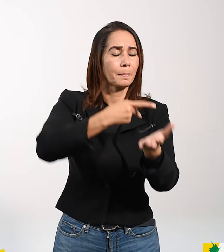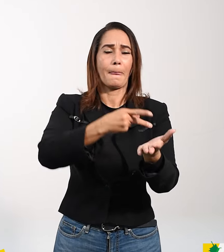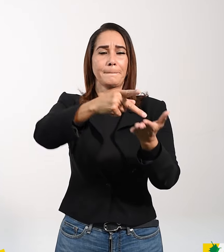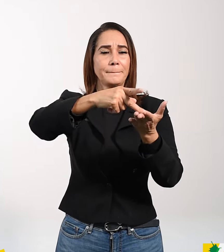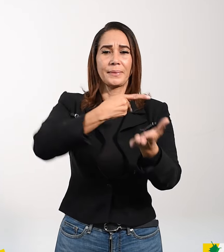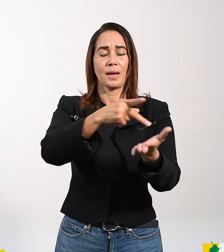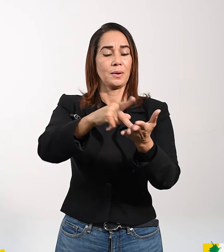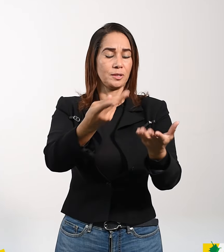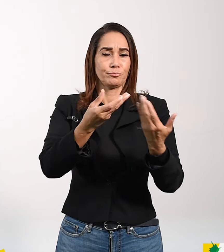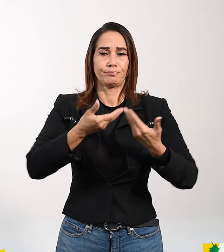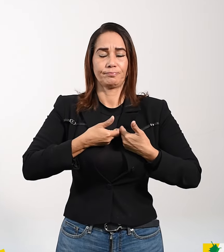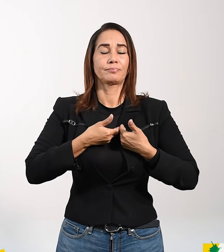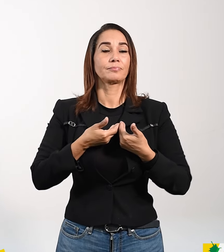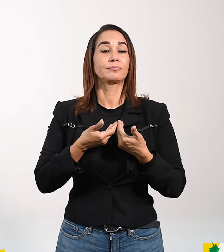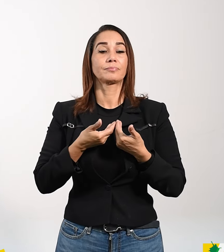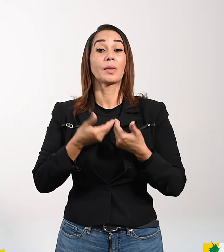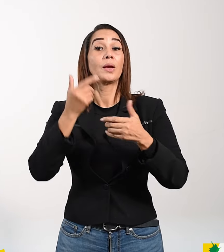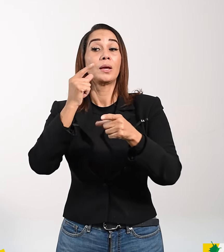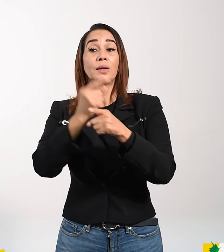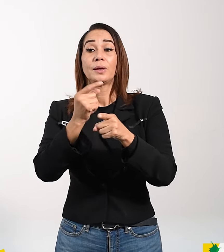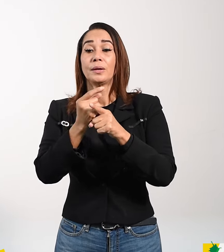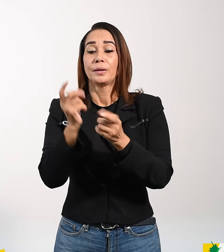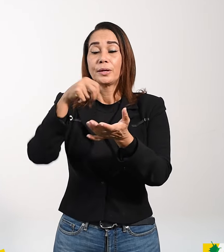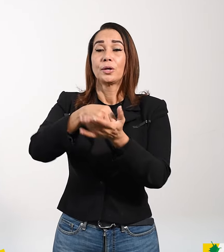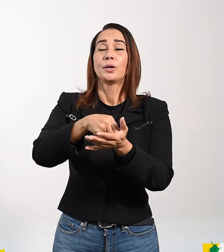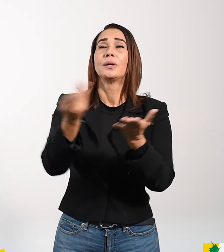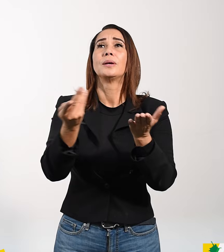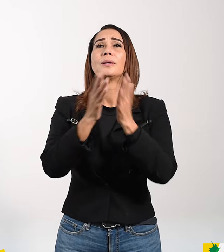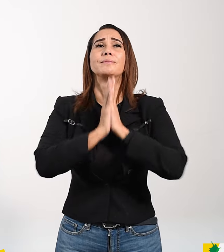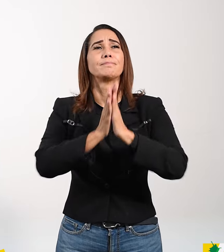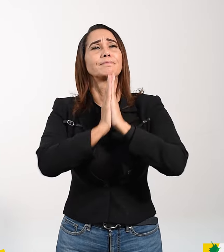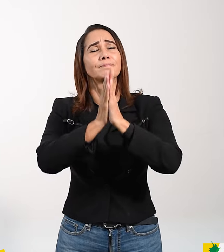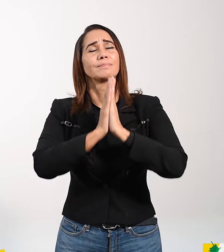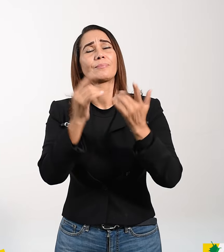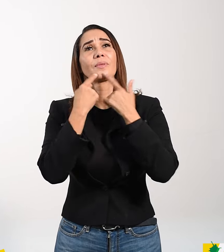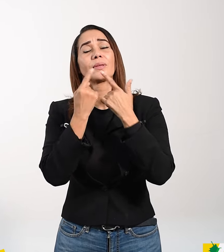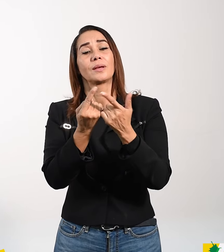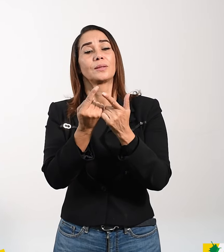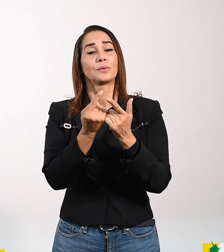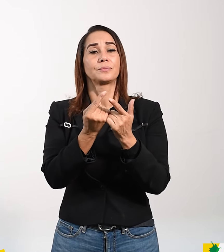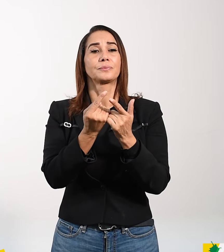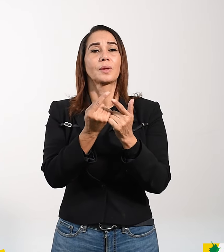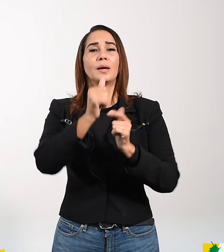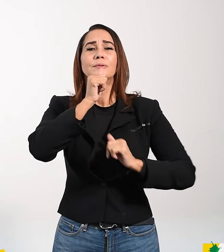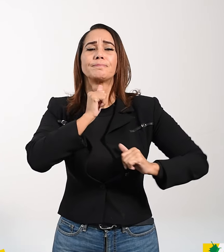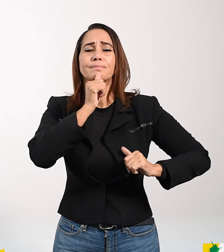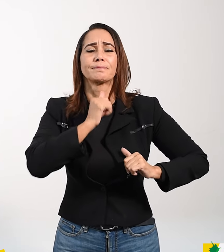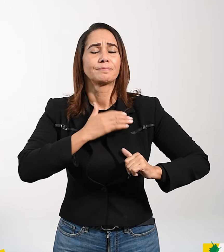que me debes El compañero arrojándose a sus pies le rogaba diciendo Ten paciencia conmigo